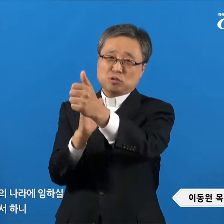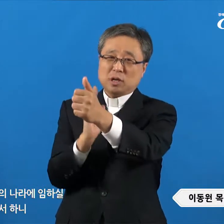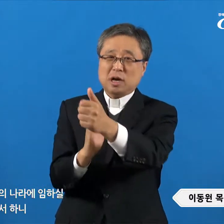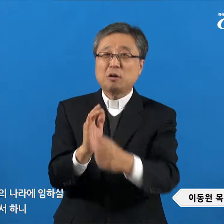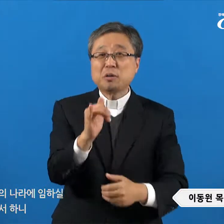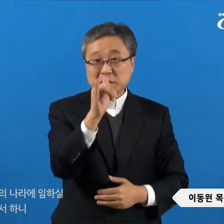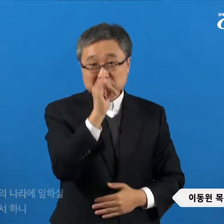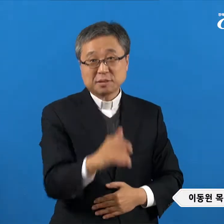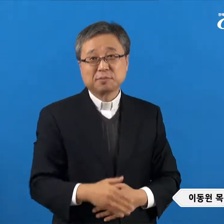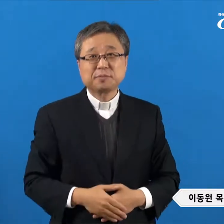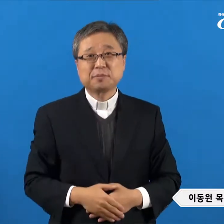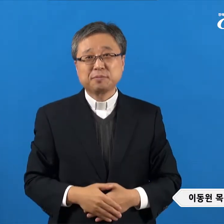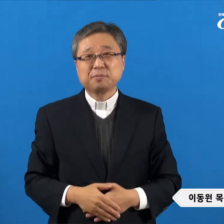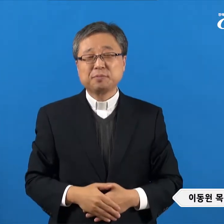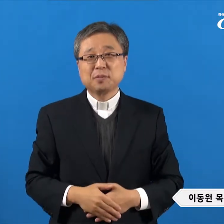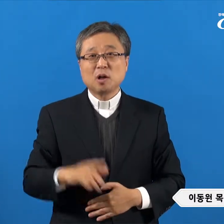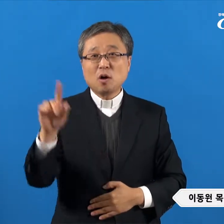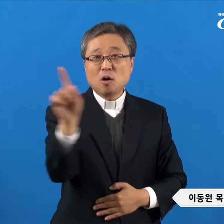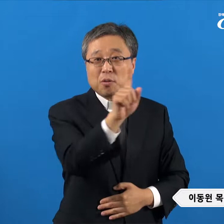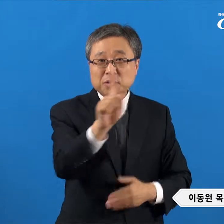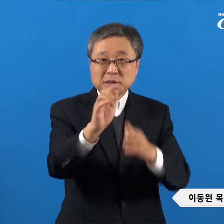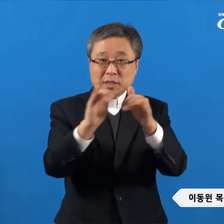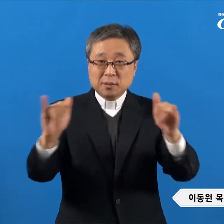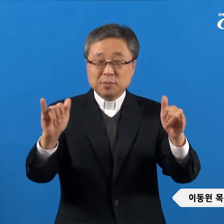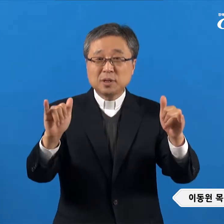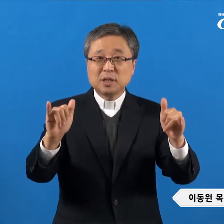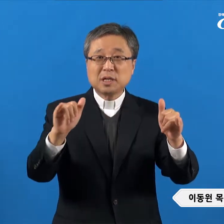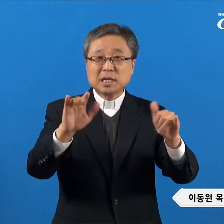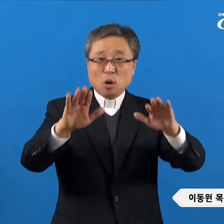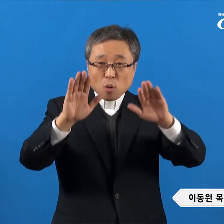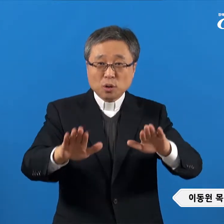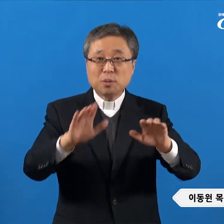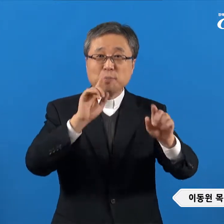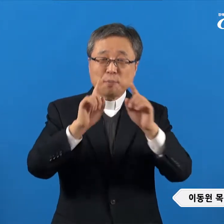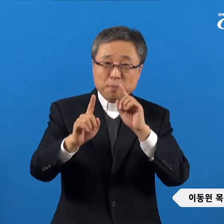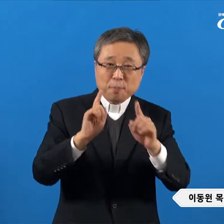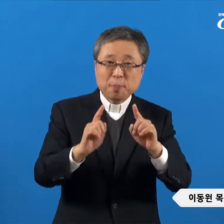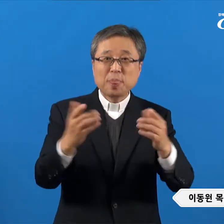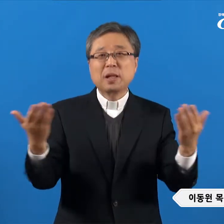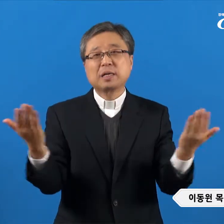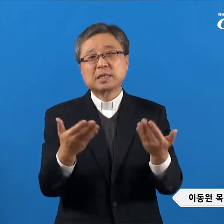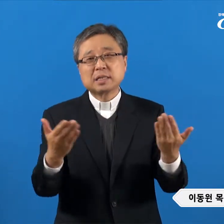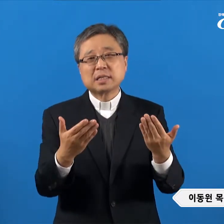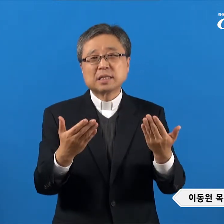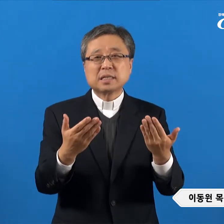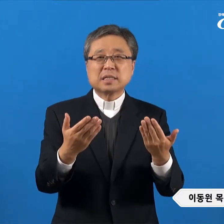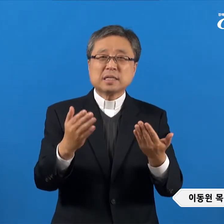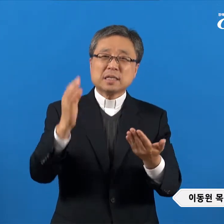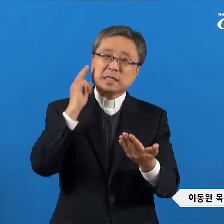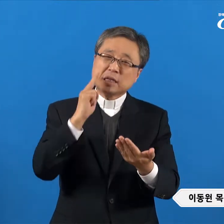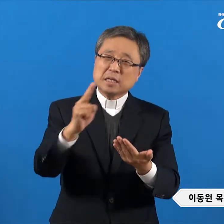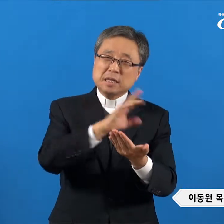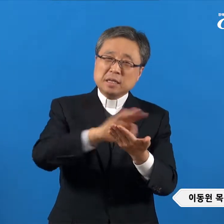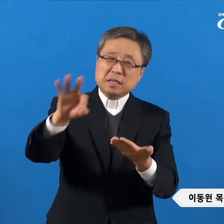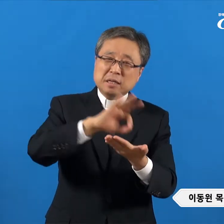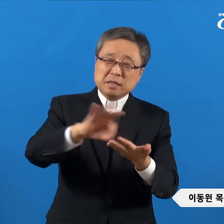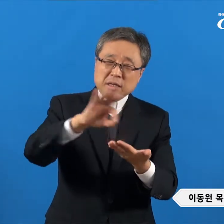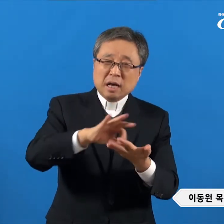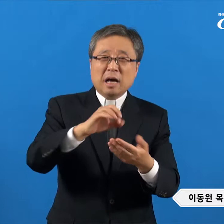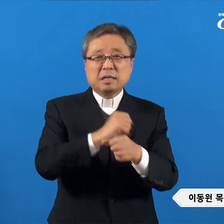것입니다. 어떤 사람들은 이 본문의 사건을 남용해서 이렇게 응용하는 사람들이 있습니다.